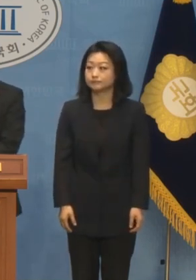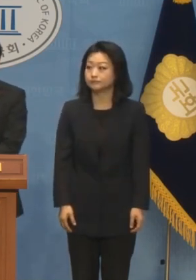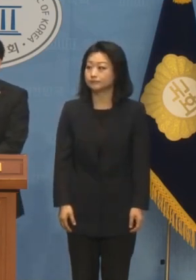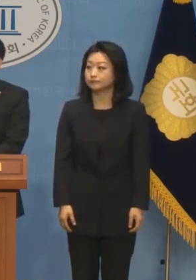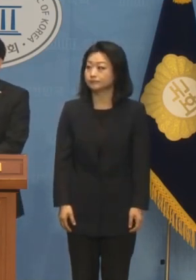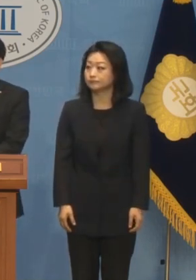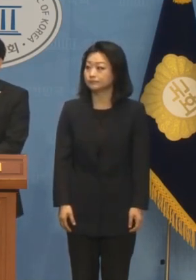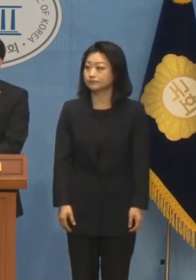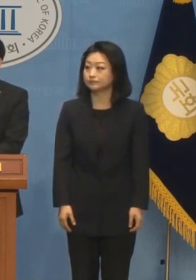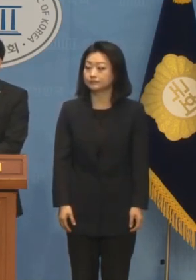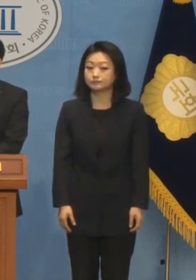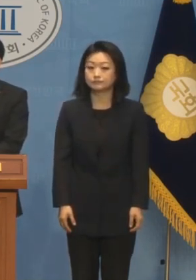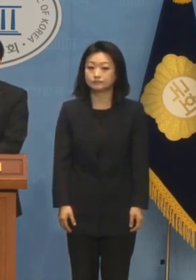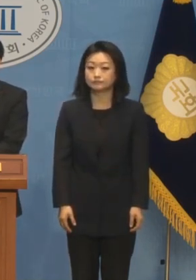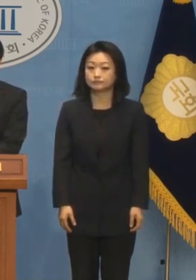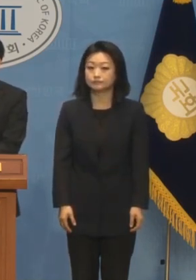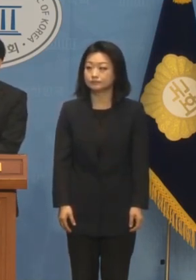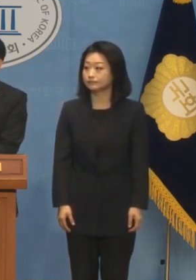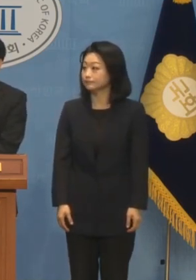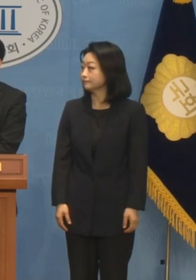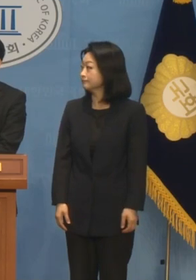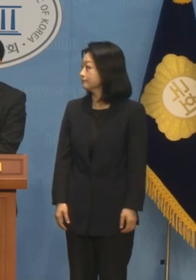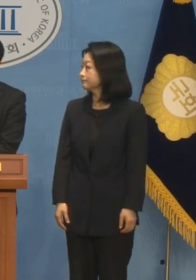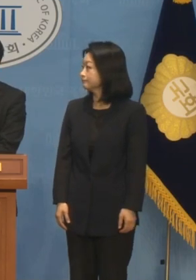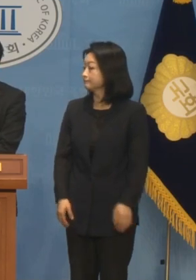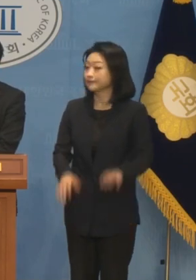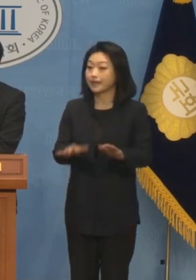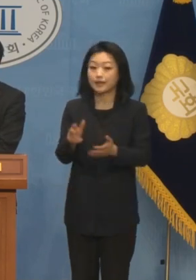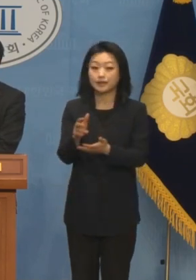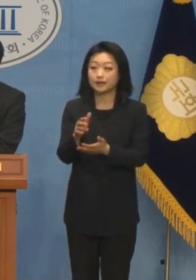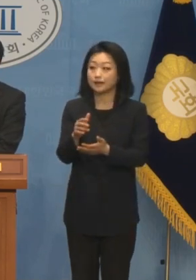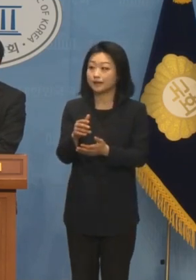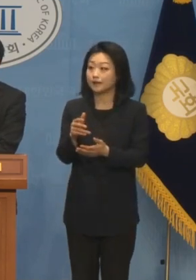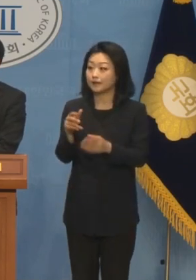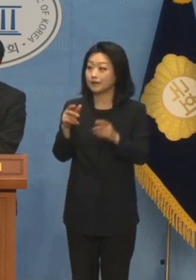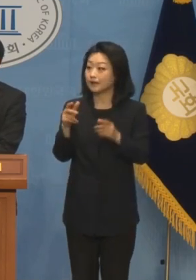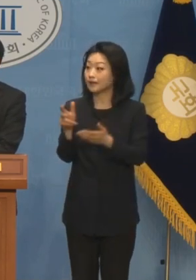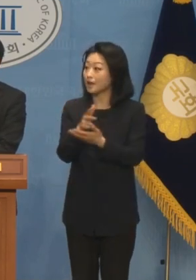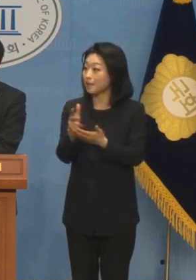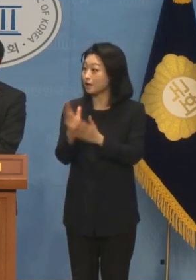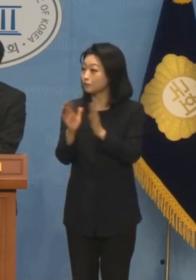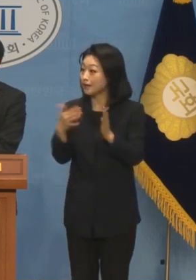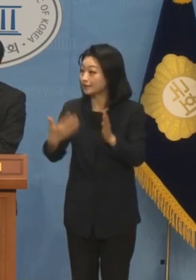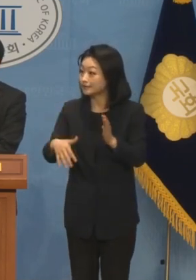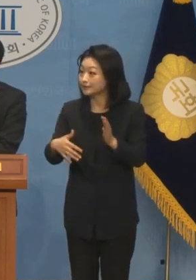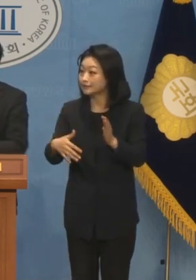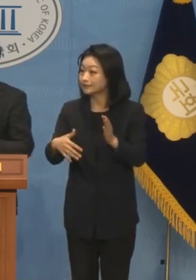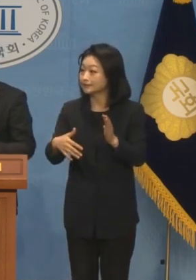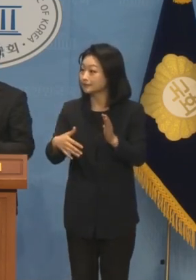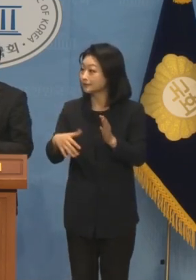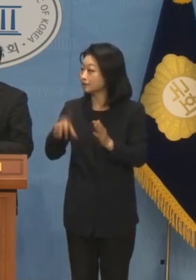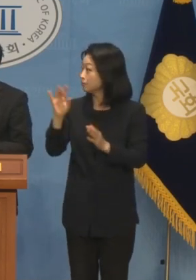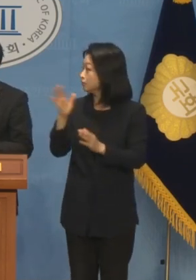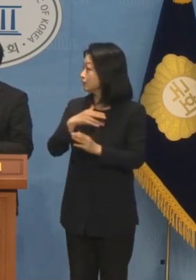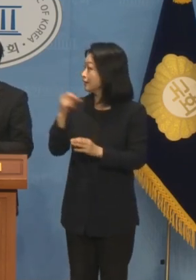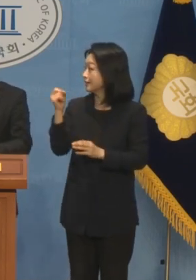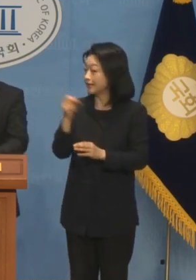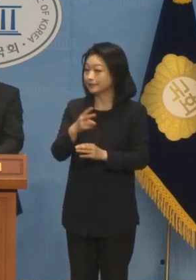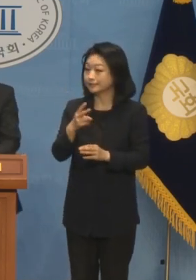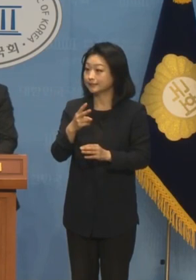카메라가 안 돼, 준비가 안 됐다고 그래서 예. 준비되면 말씀해 주십시오. 그럼 처음부터 다시